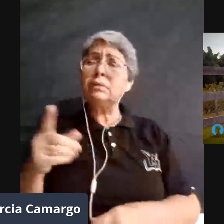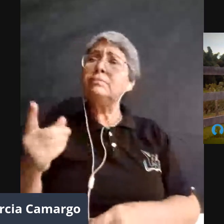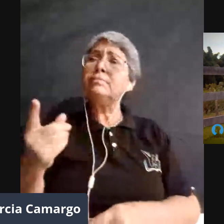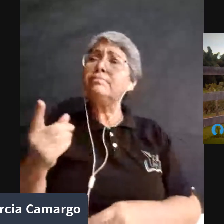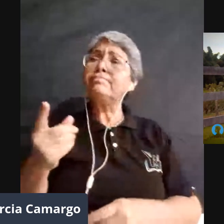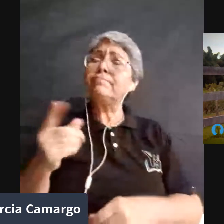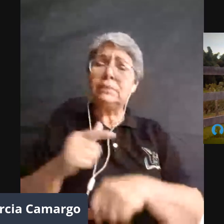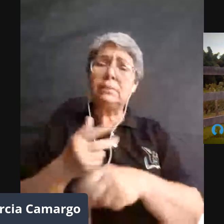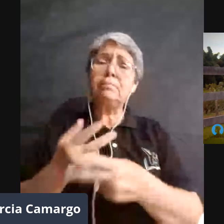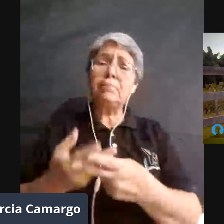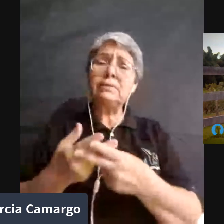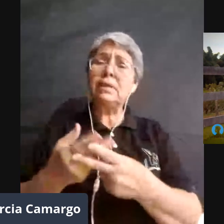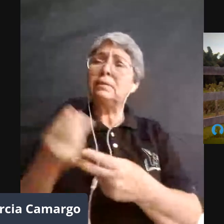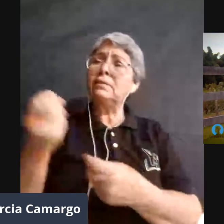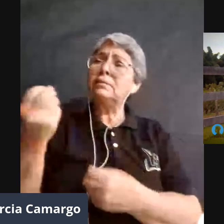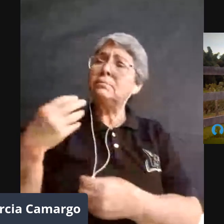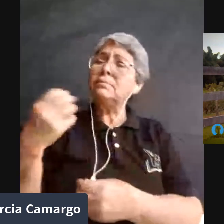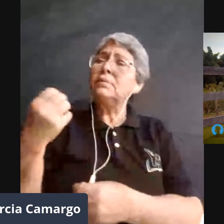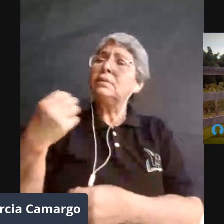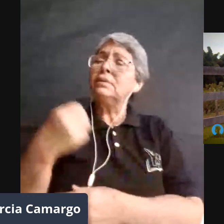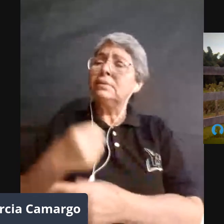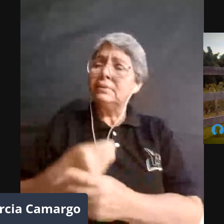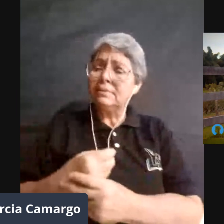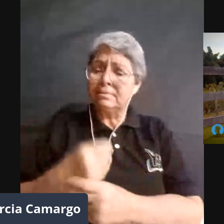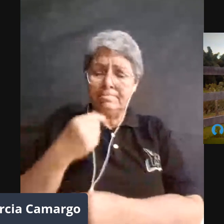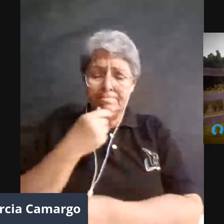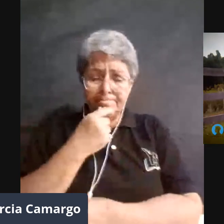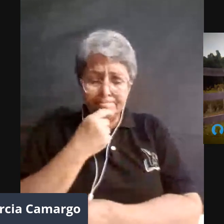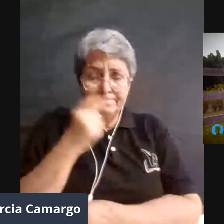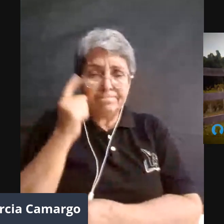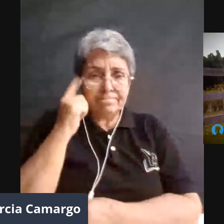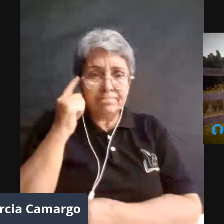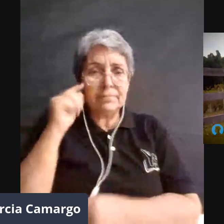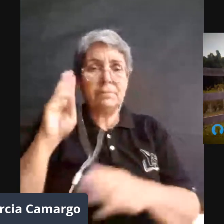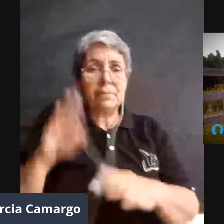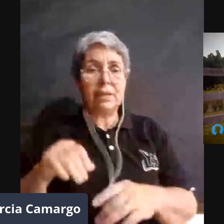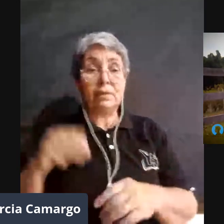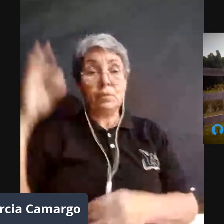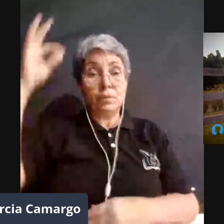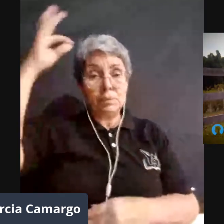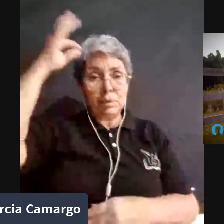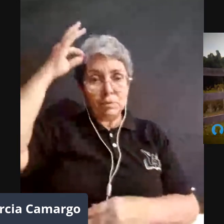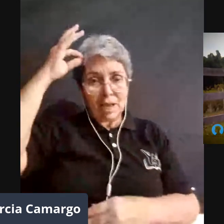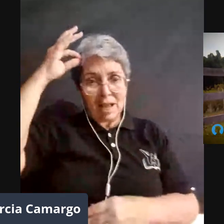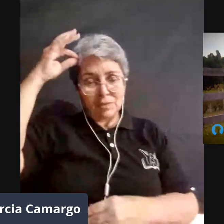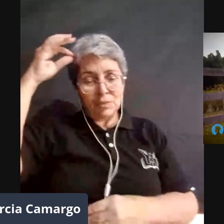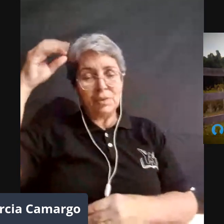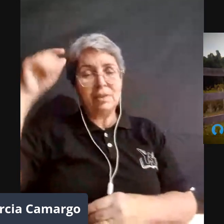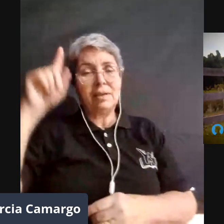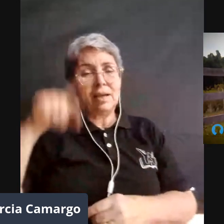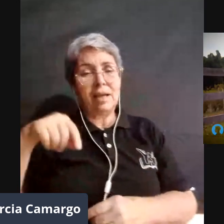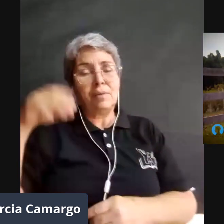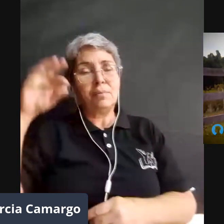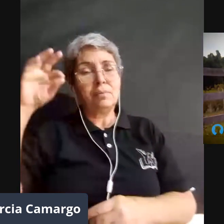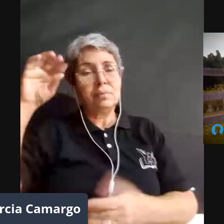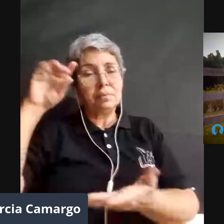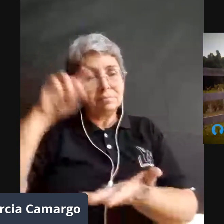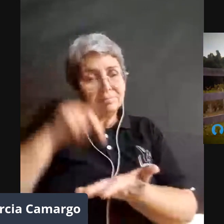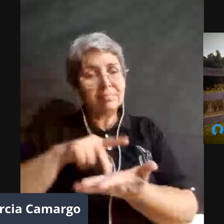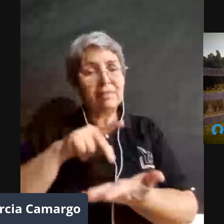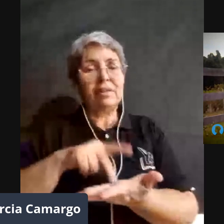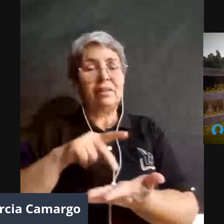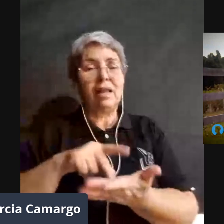Não façamos mais assim. Que o Espírito da verdade nos guie a toda a verdade. Temos sérias escolhas a